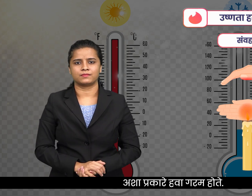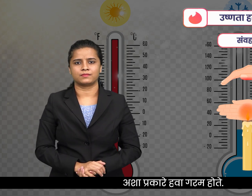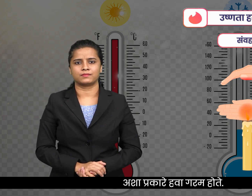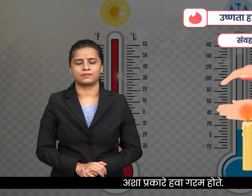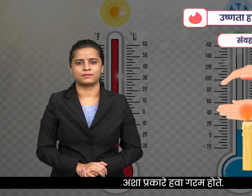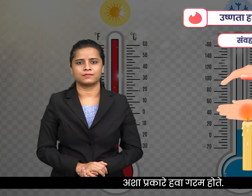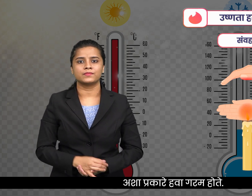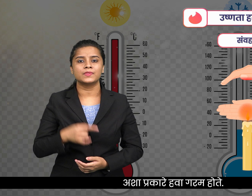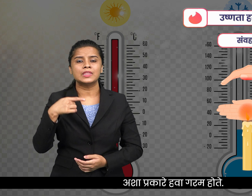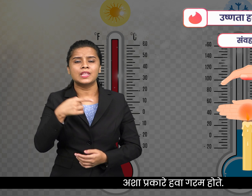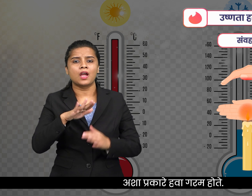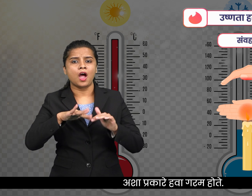अशा प्रकारे हवा गरम होते.